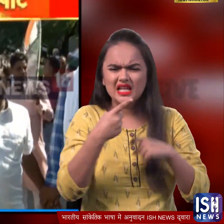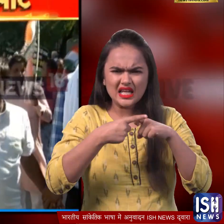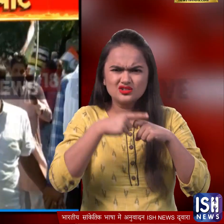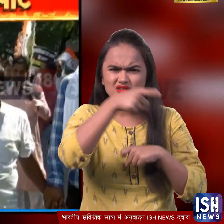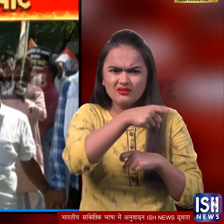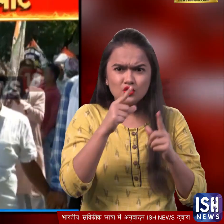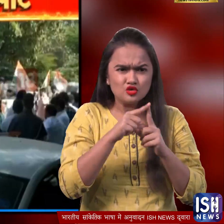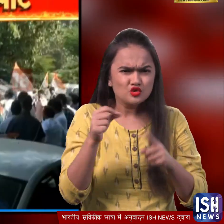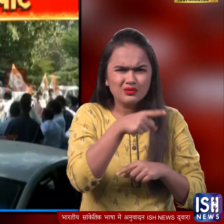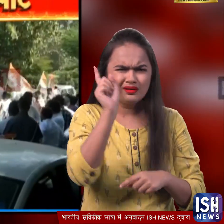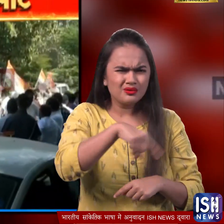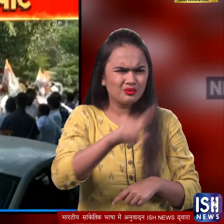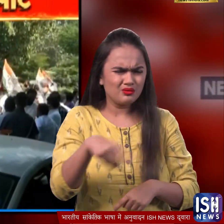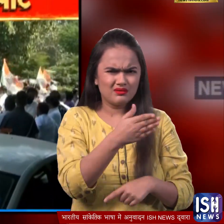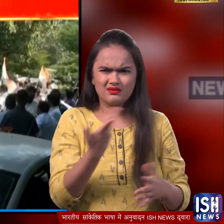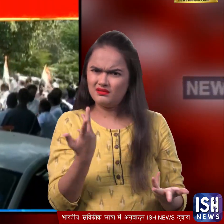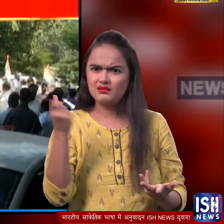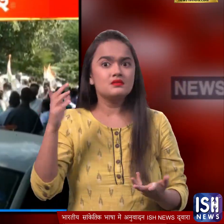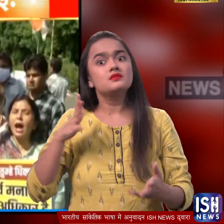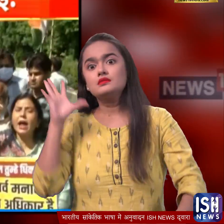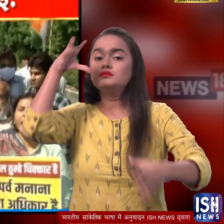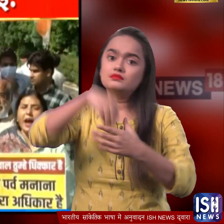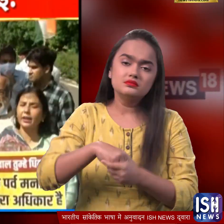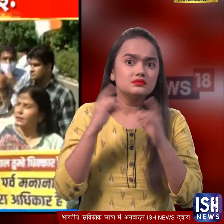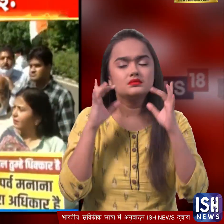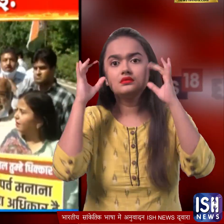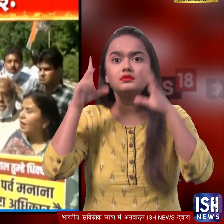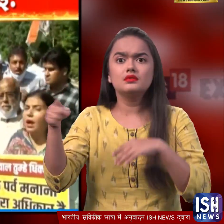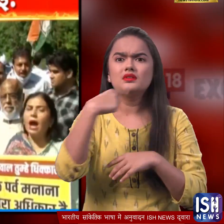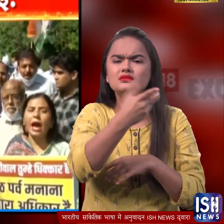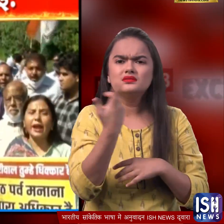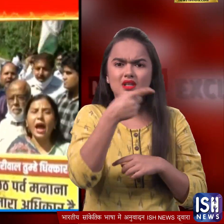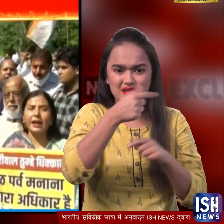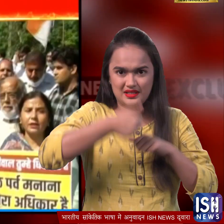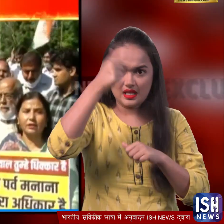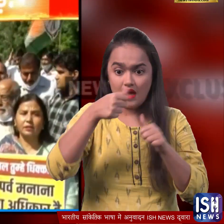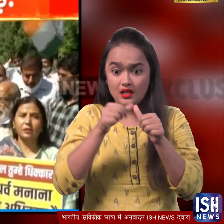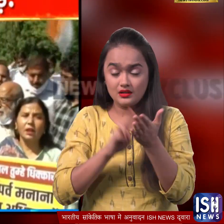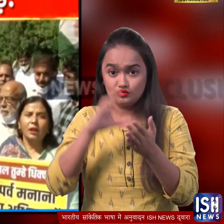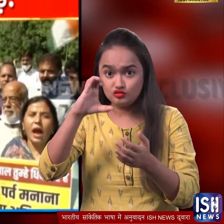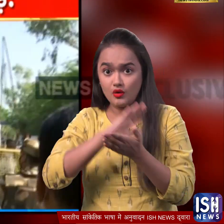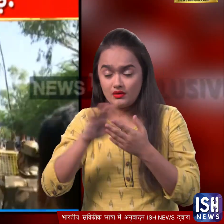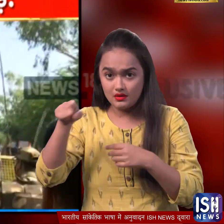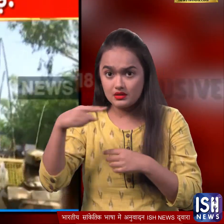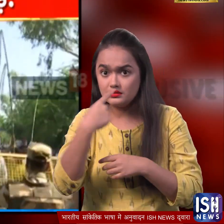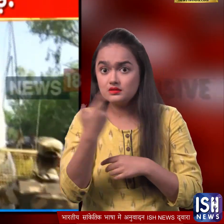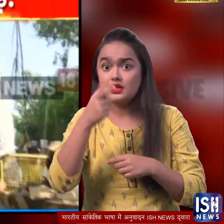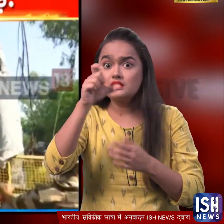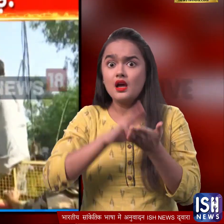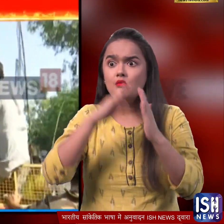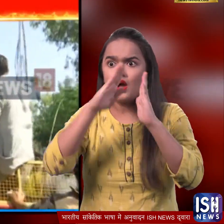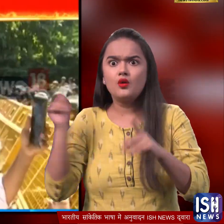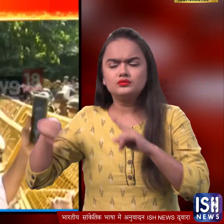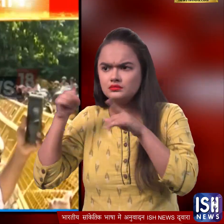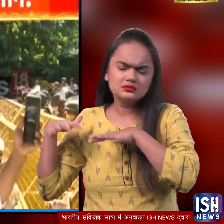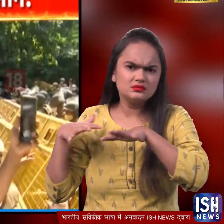केजरीवाल का ये कदम नाकाफी लगा और वो भी इस जंग में कूद पड़ी। पार्टी कार्यकर्ता दिल्ली कांग्रेस के अध्यक्ष अनिल चौधरी की अगुवाई में सीएम हाउस का घेराव